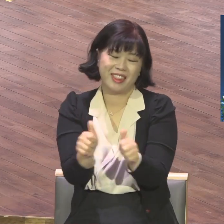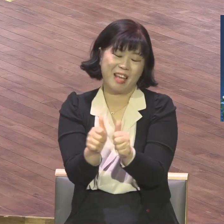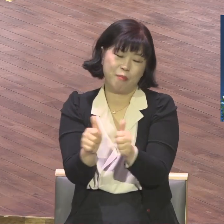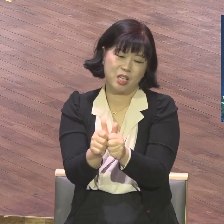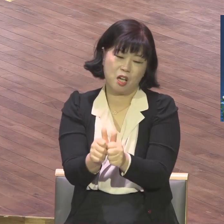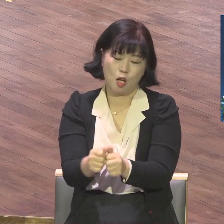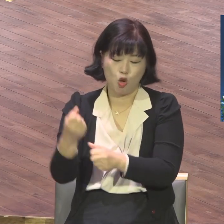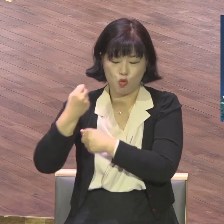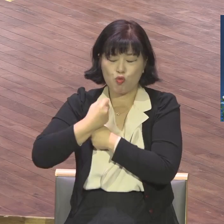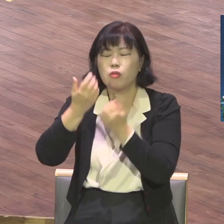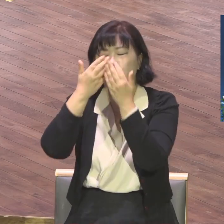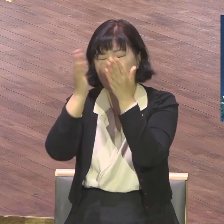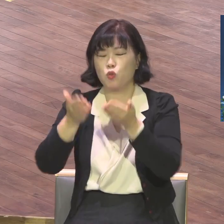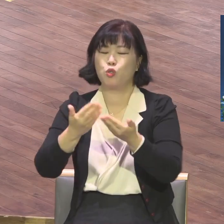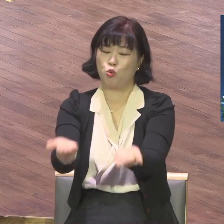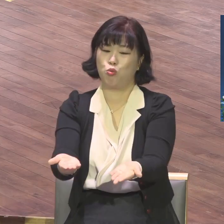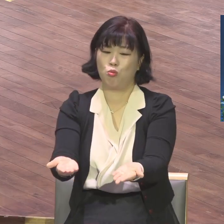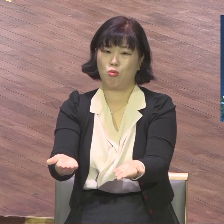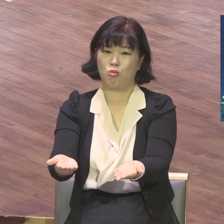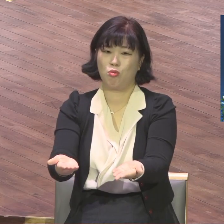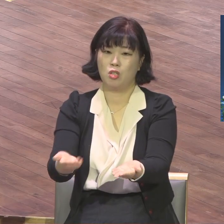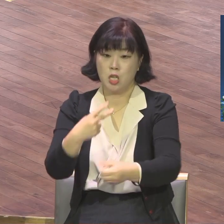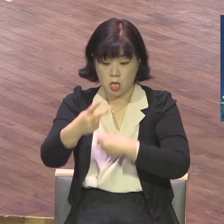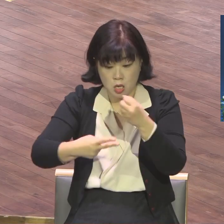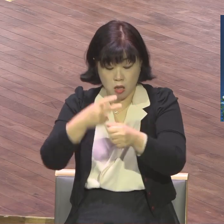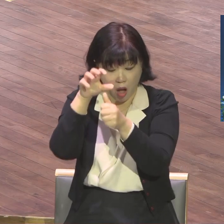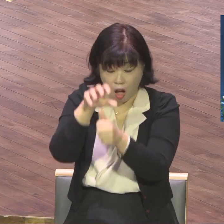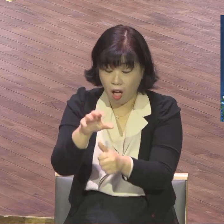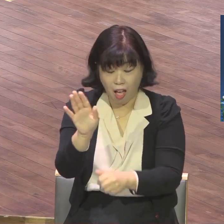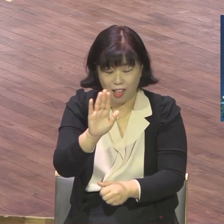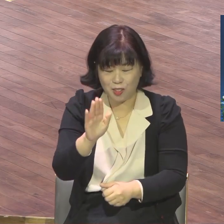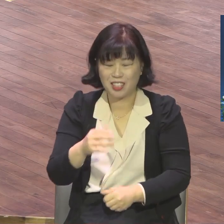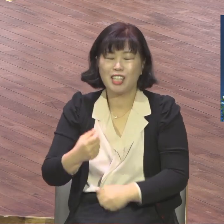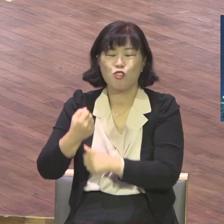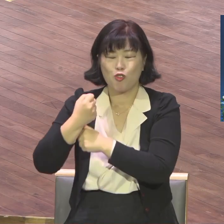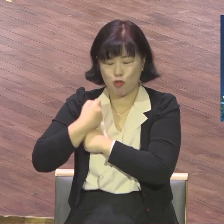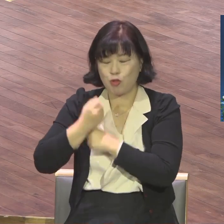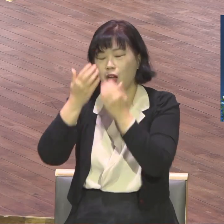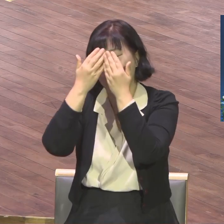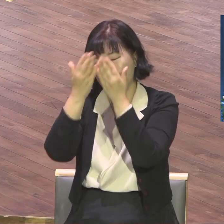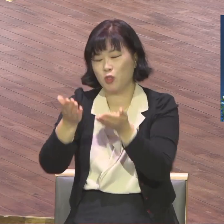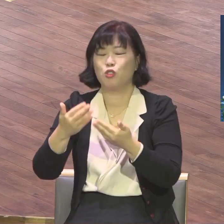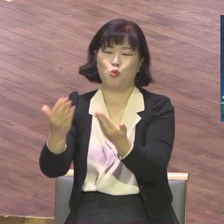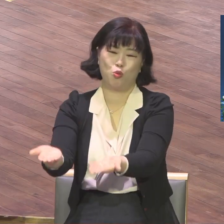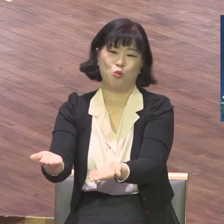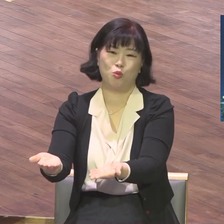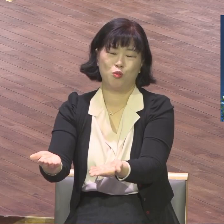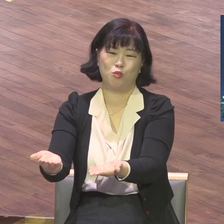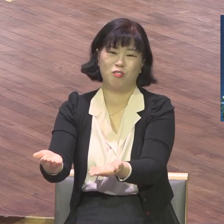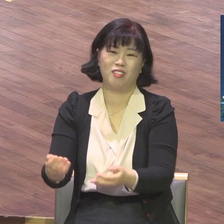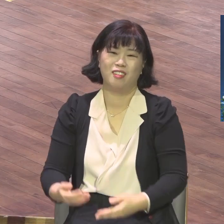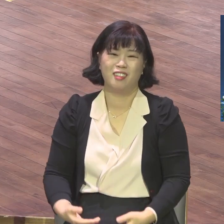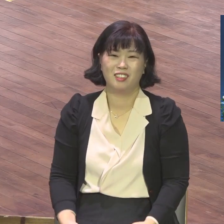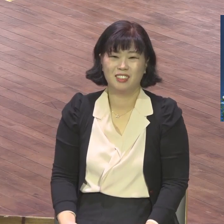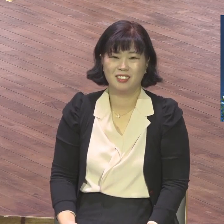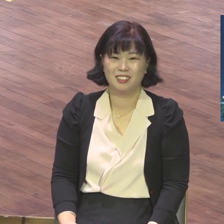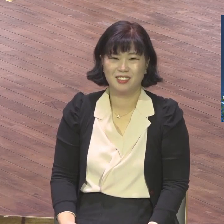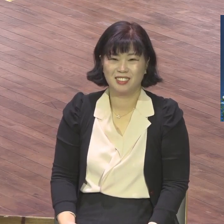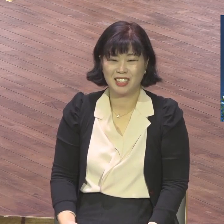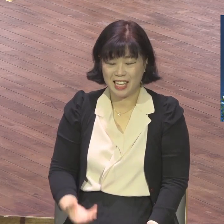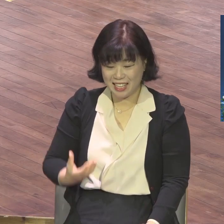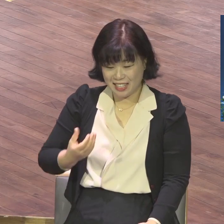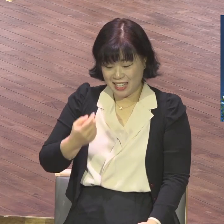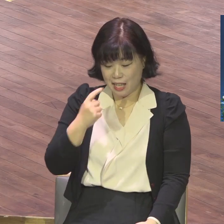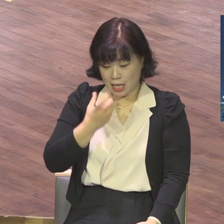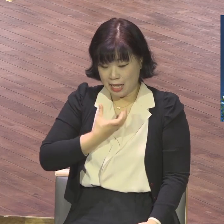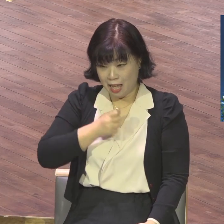운동선수들에게는요 운동선수들이 군대 가서 2년 동안 있다 보면요 감각이 잊어버려가 끝납니다. 끝나. 근데 이 2년 그